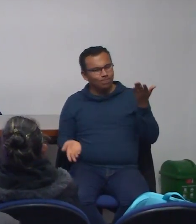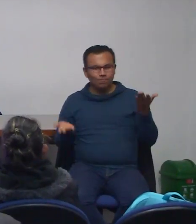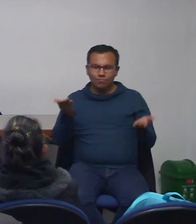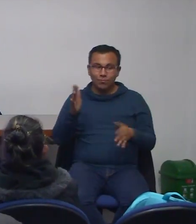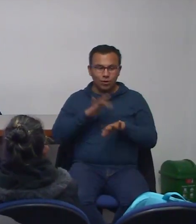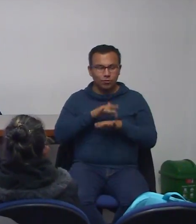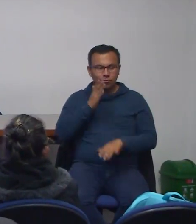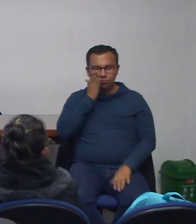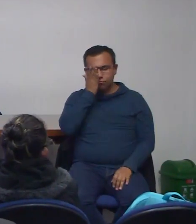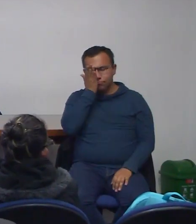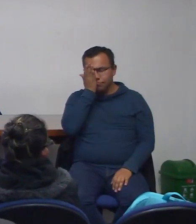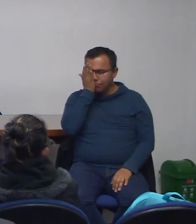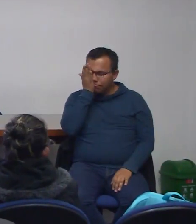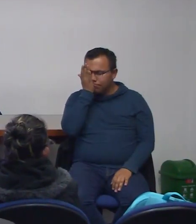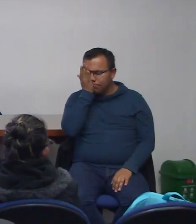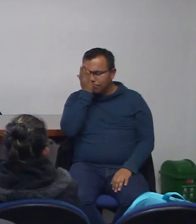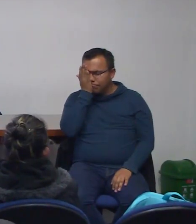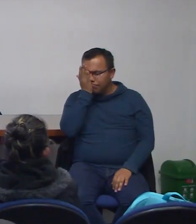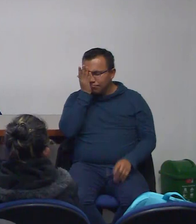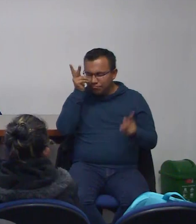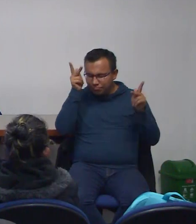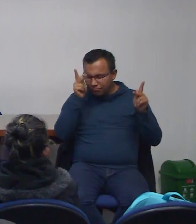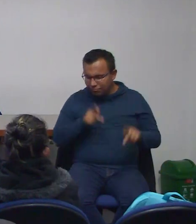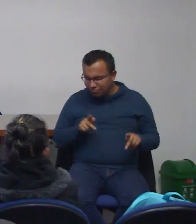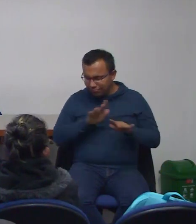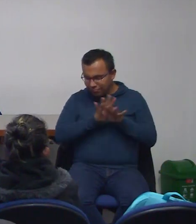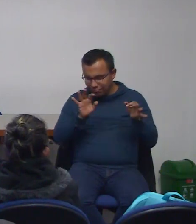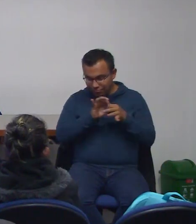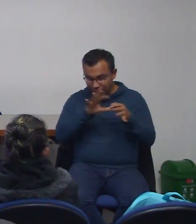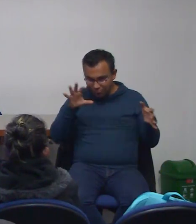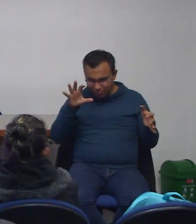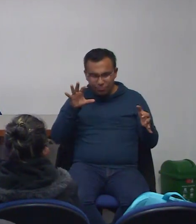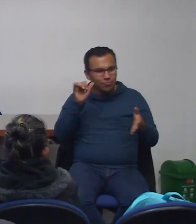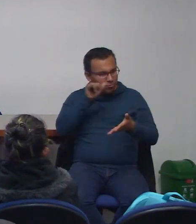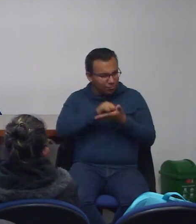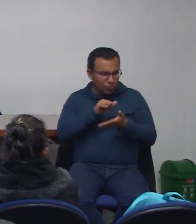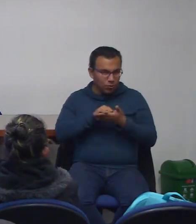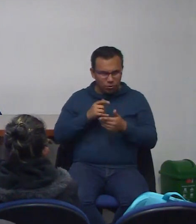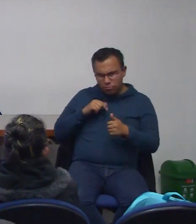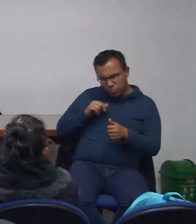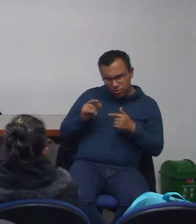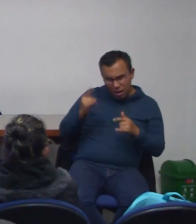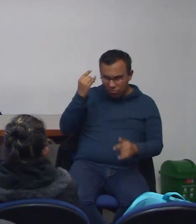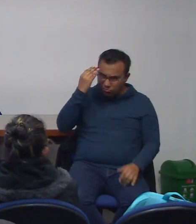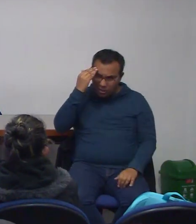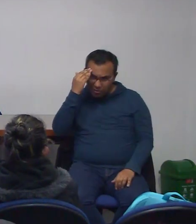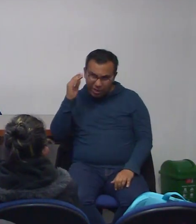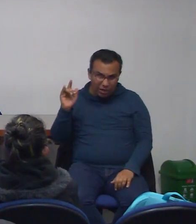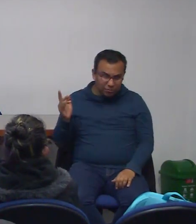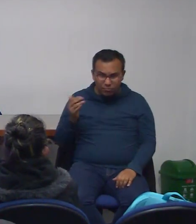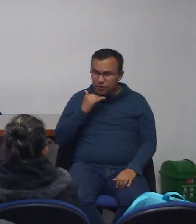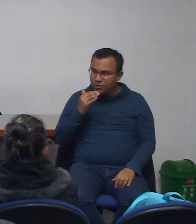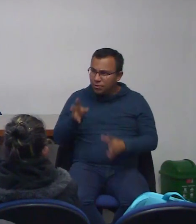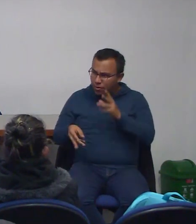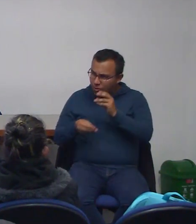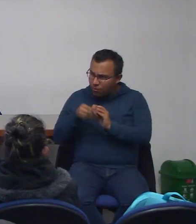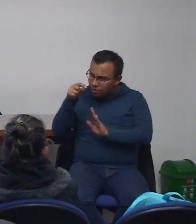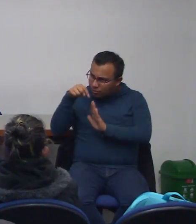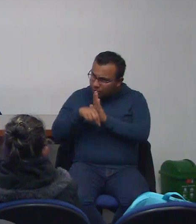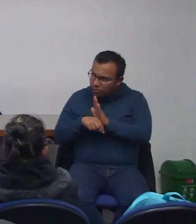que dormir tengo que descansar y no estar en otras cosas entonces no sé si tú sepas un poco más